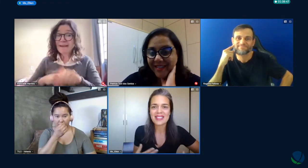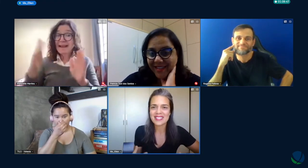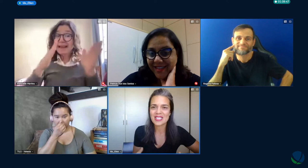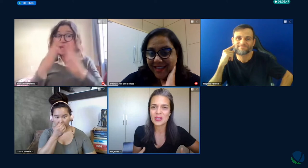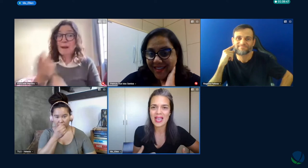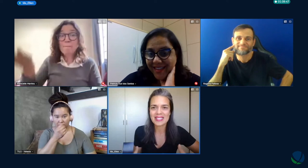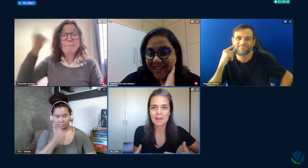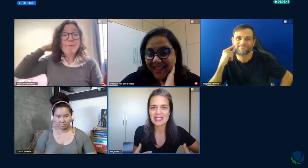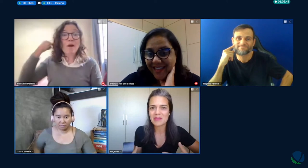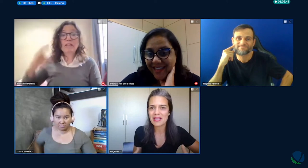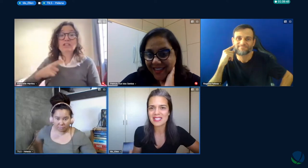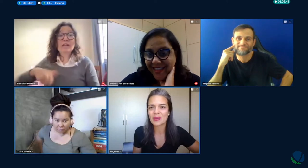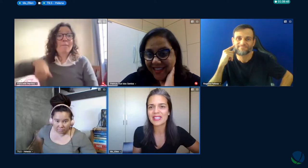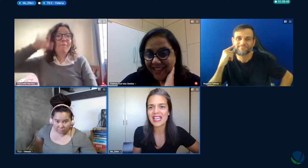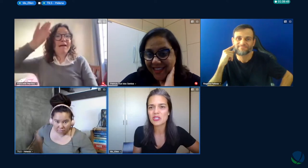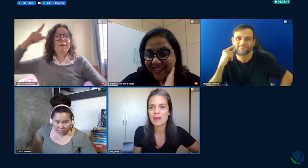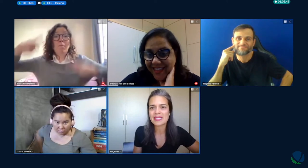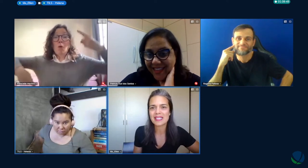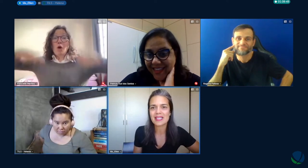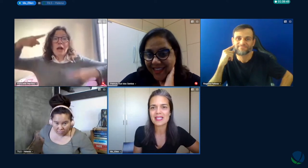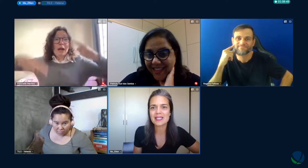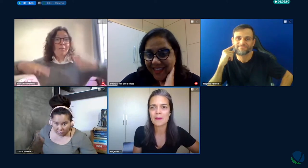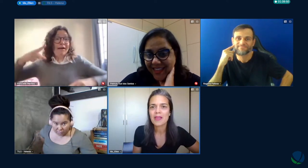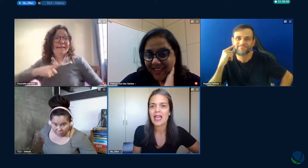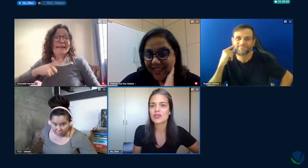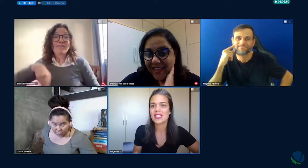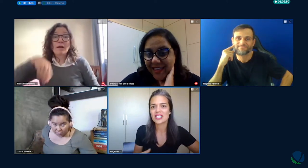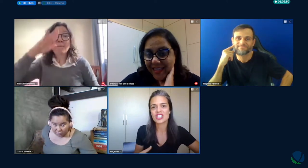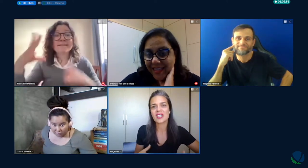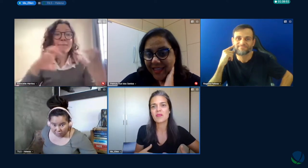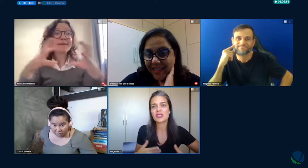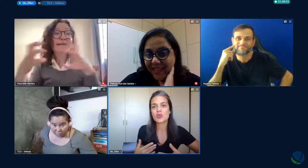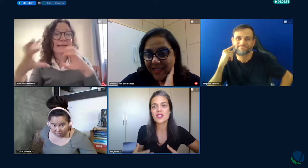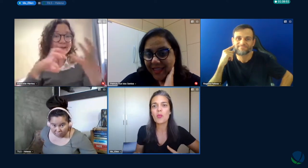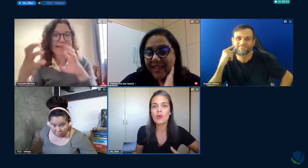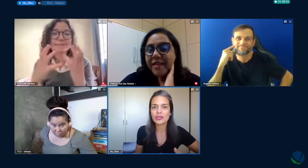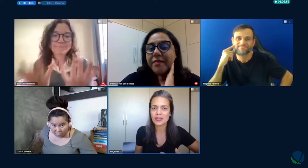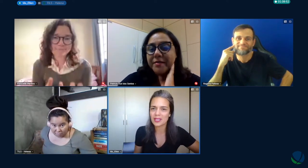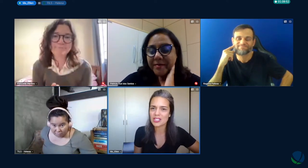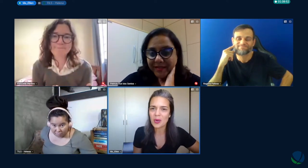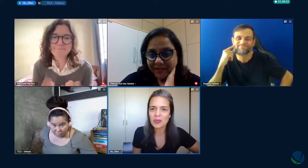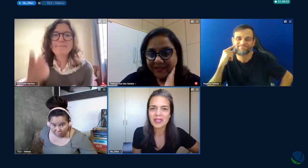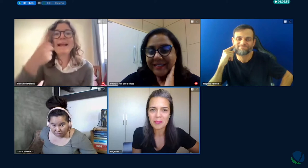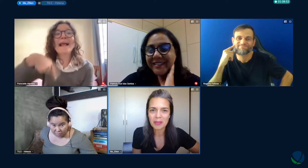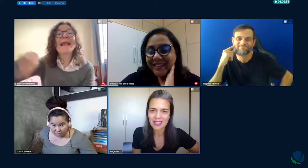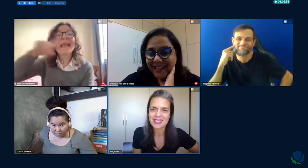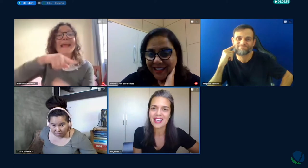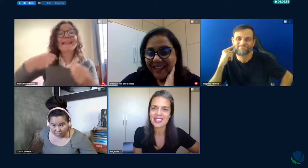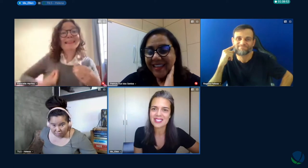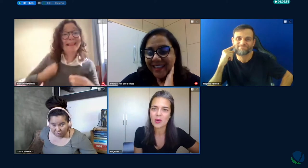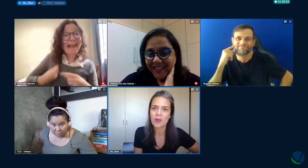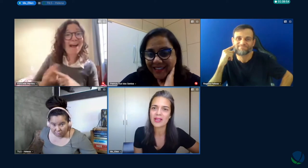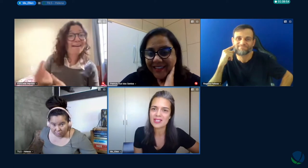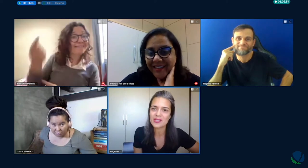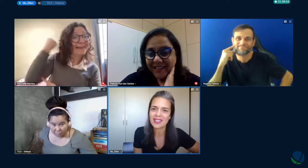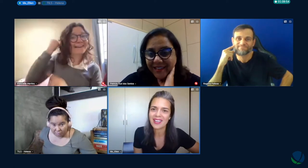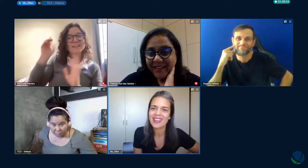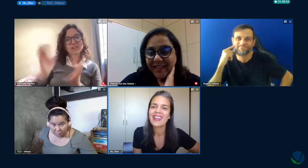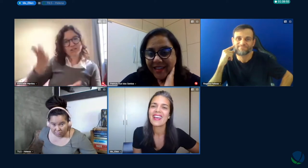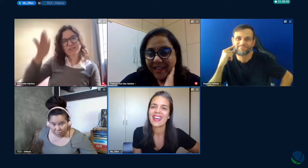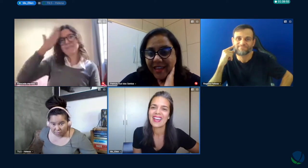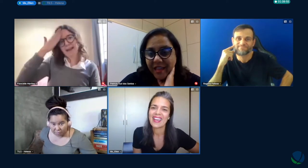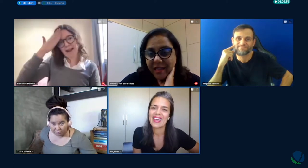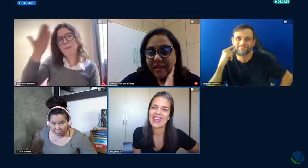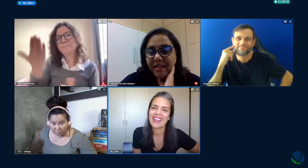é que faz essa participação, né, de pesquisa. Eu sei que a gente teve uma discussão muito grande algum tempo atrás em relação a isso,